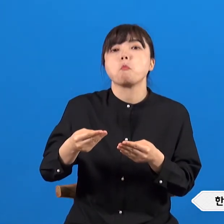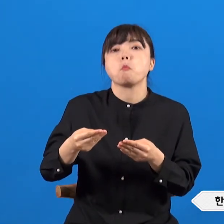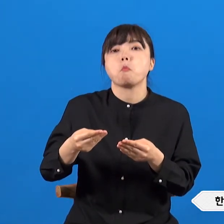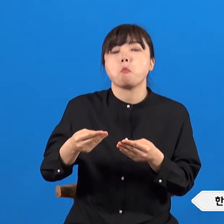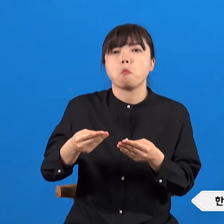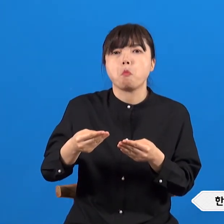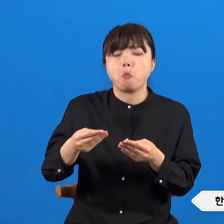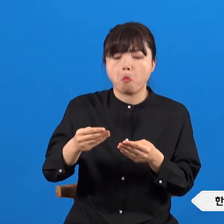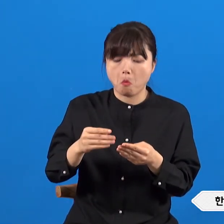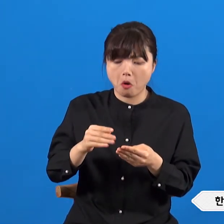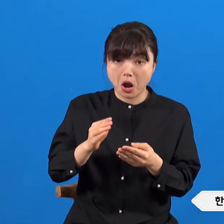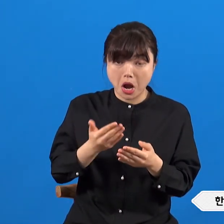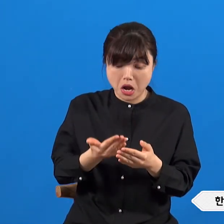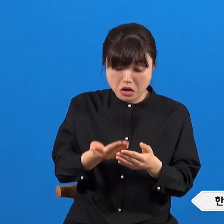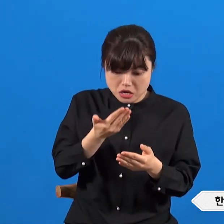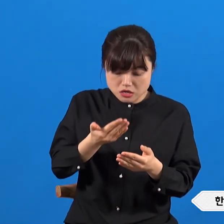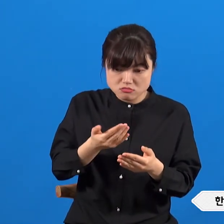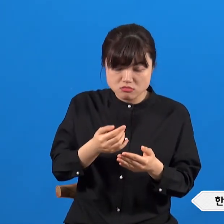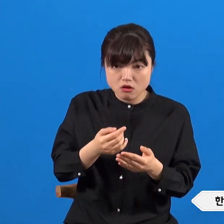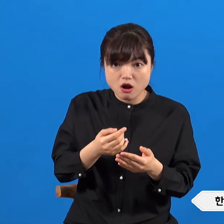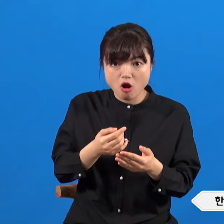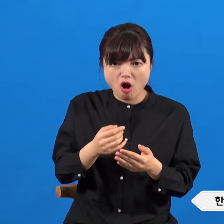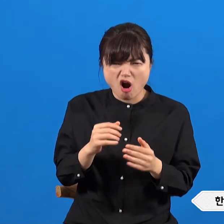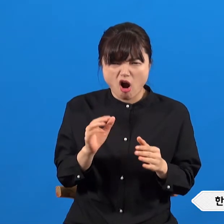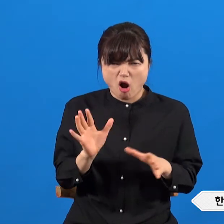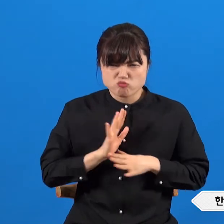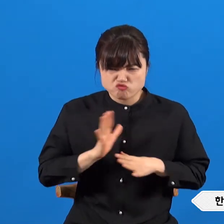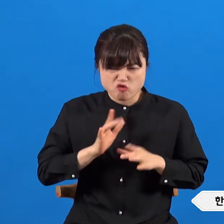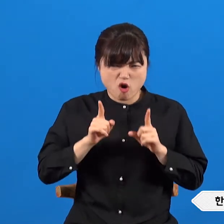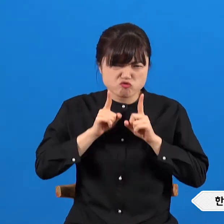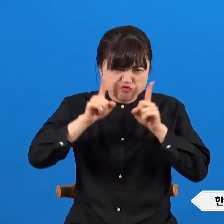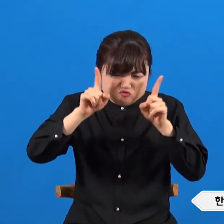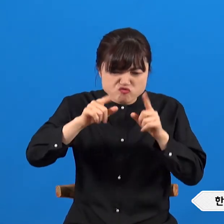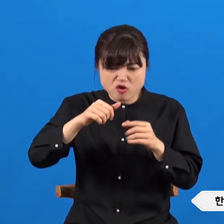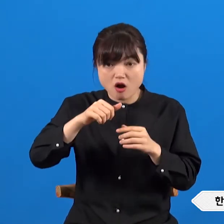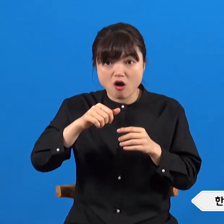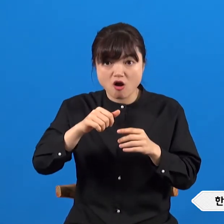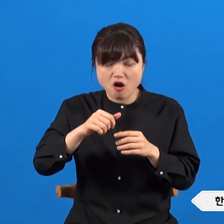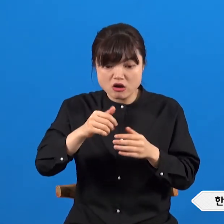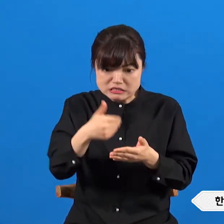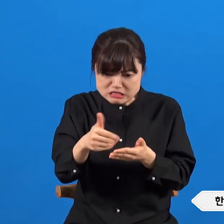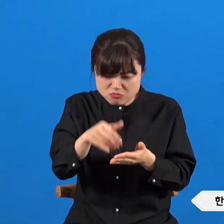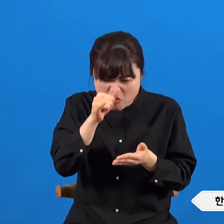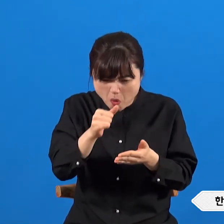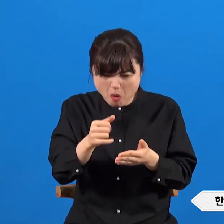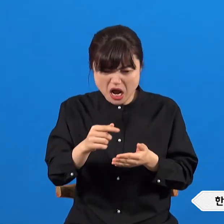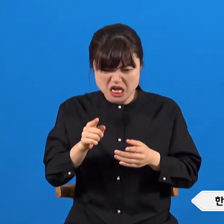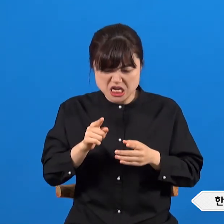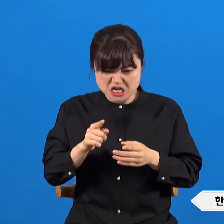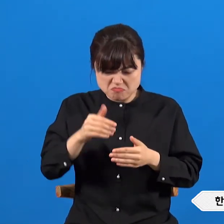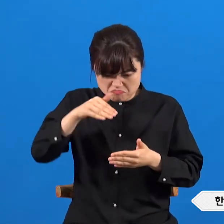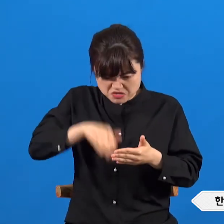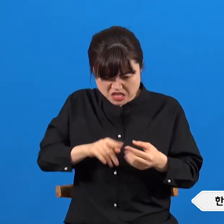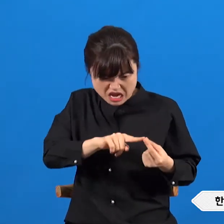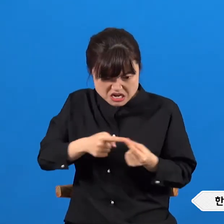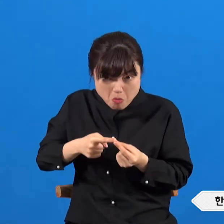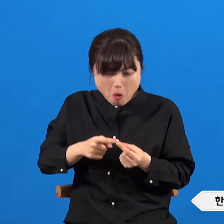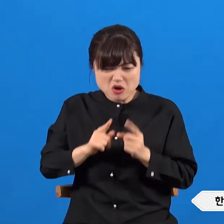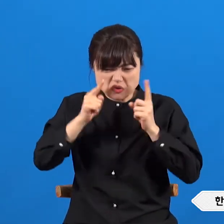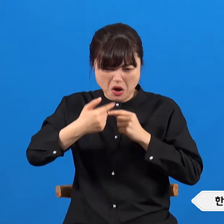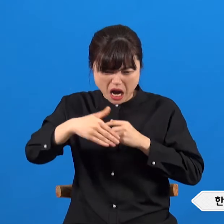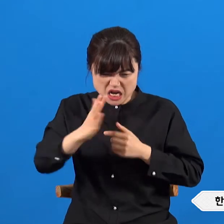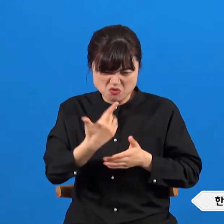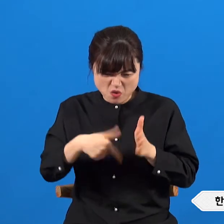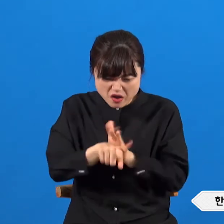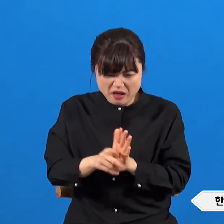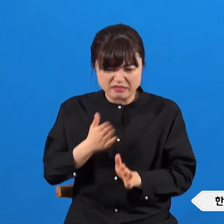앞에 막 무시무시한 지옥의 그림이 그려져 있고 맨 밑에는 지옥에 가기 위해서 내가